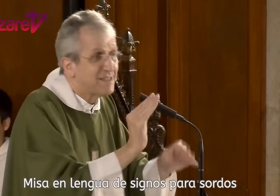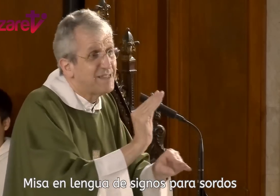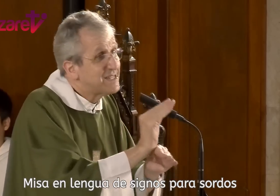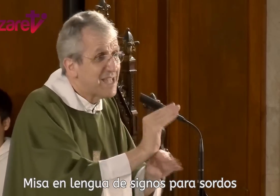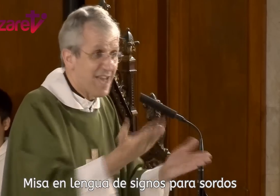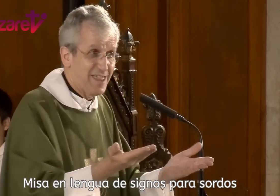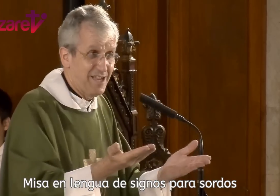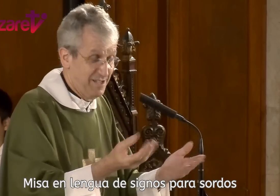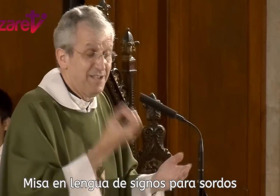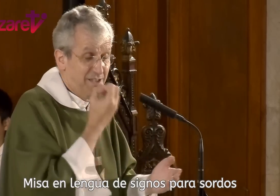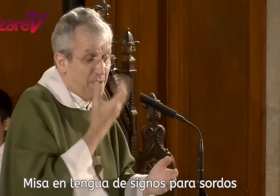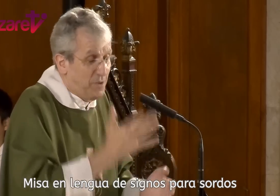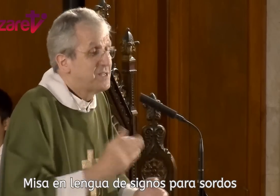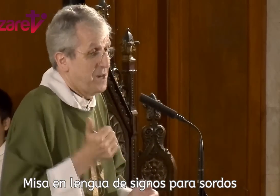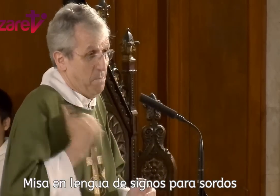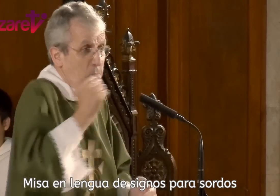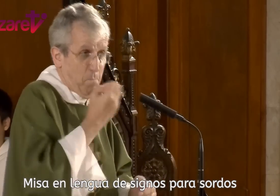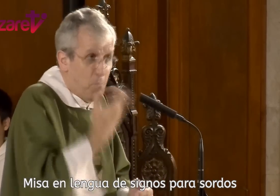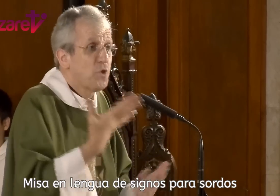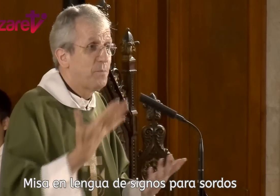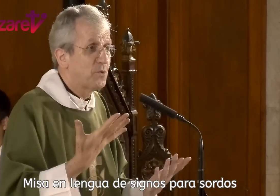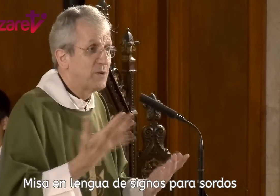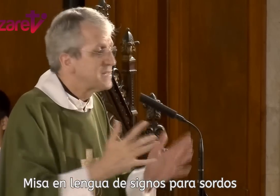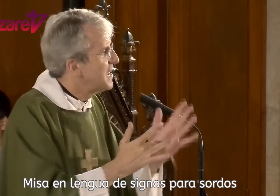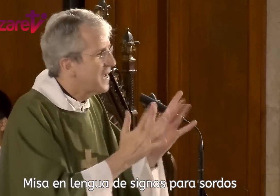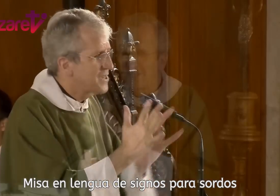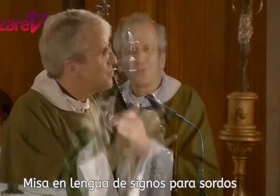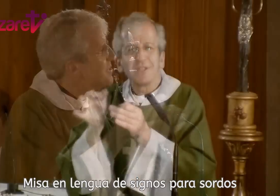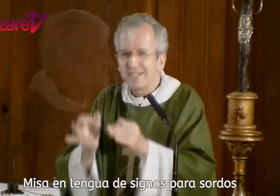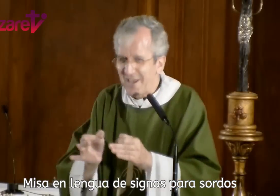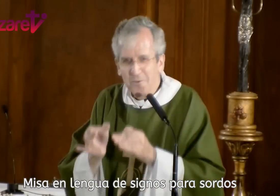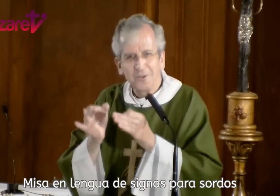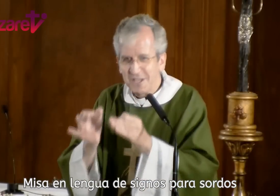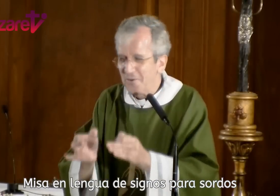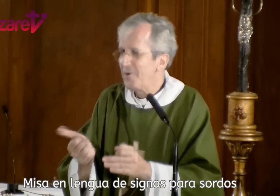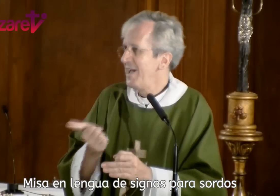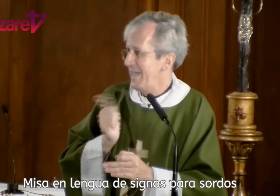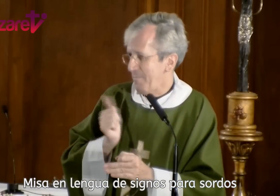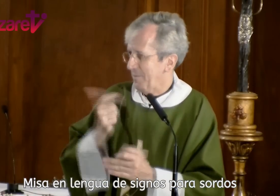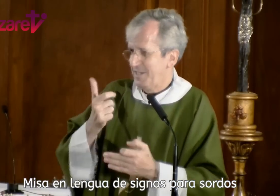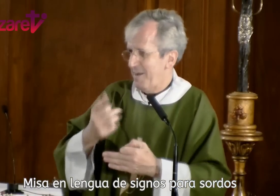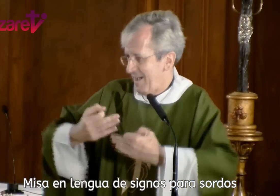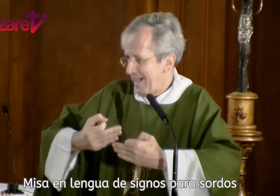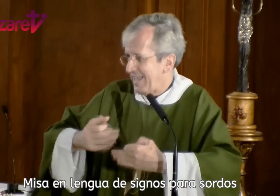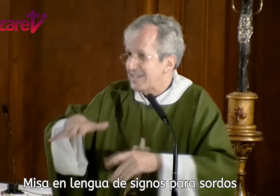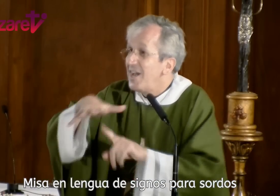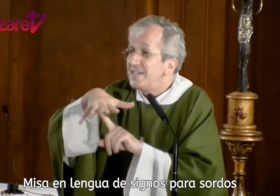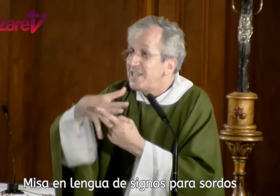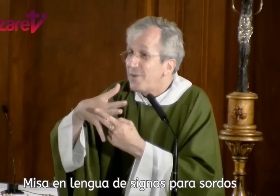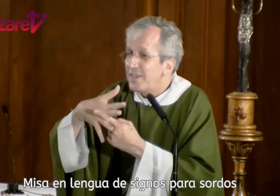de enseñanza que pueden ser muy oportunas. Jesús seguro que aprovechaba aquellas